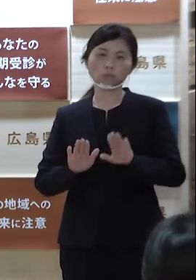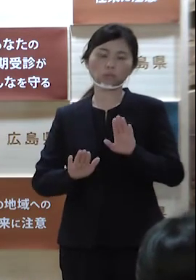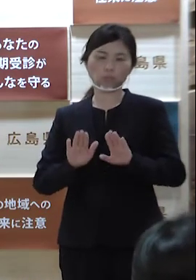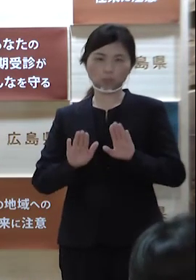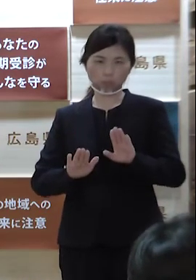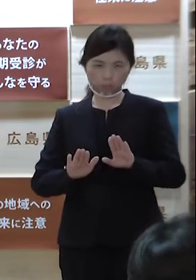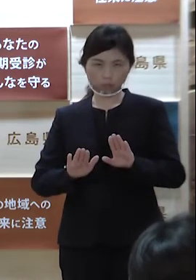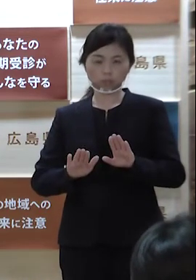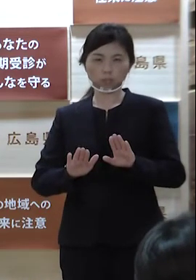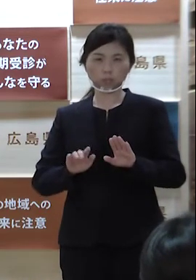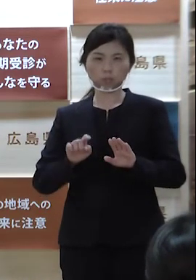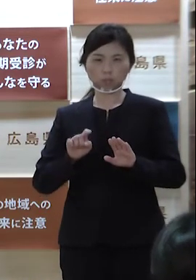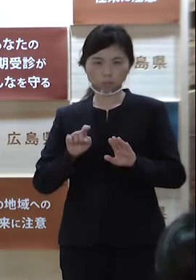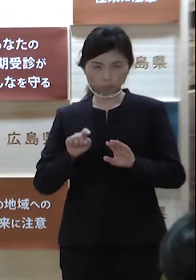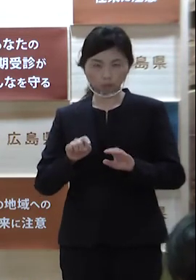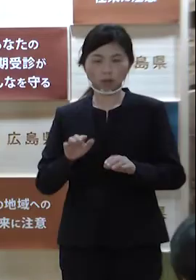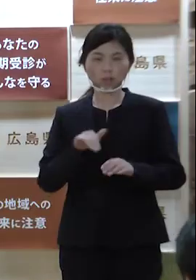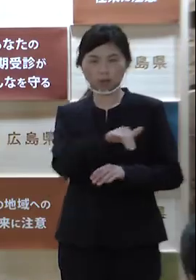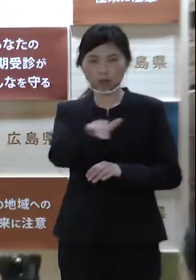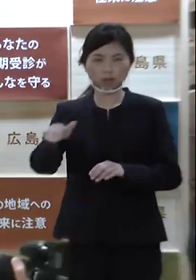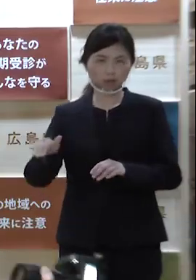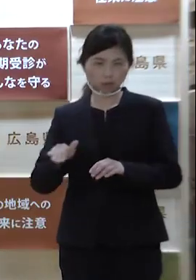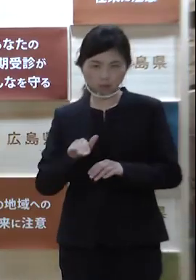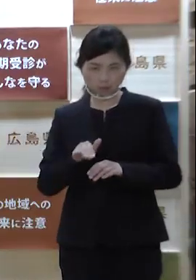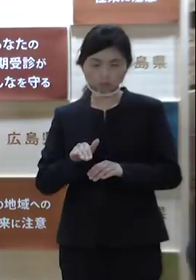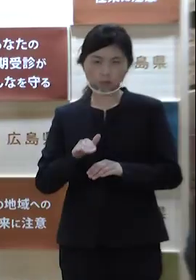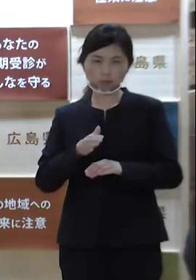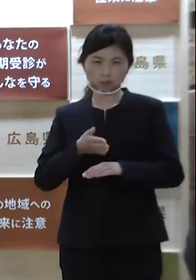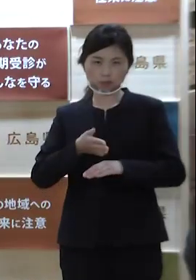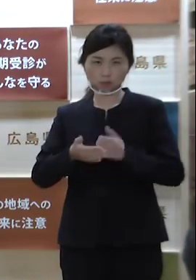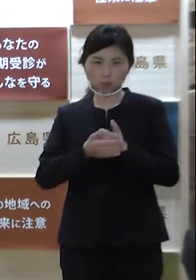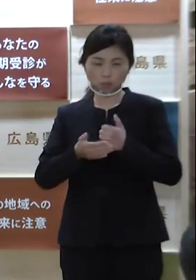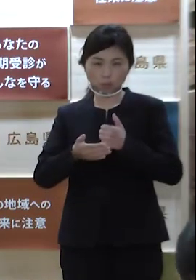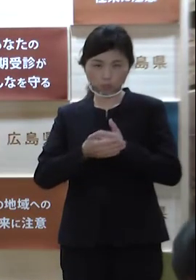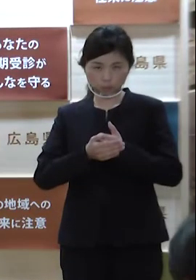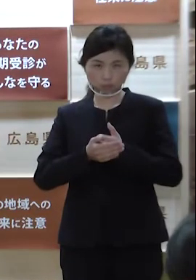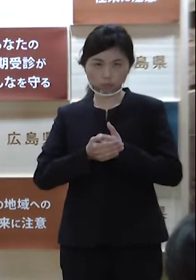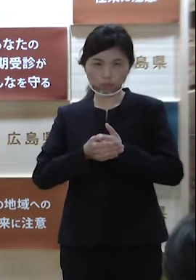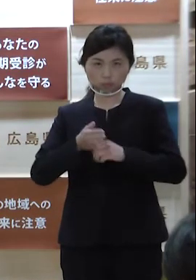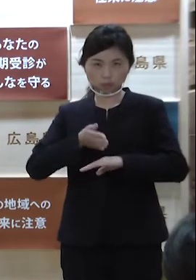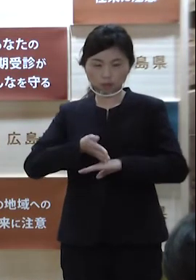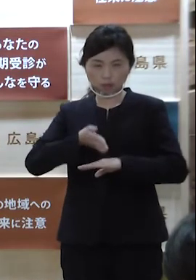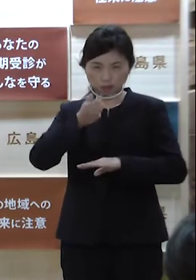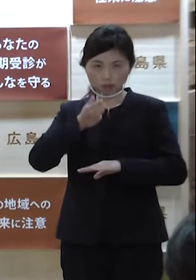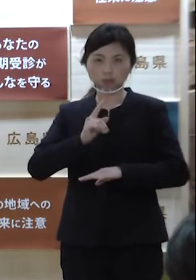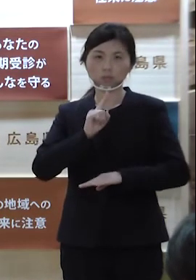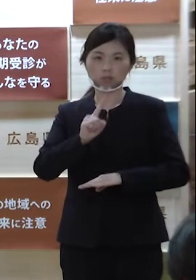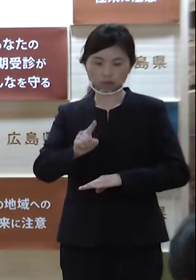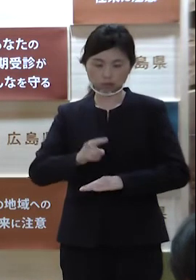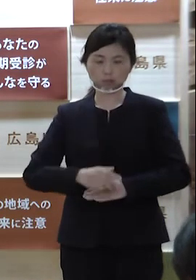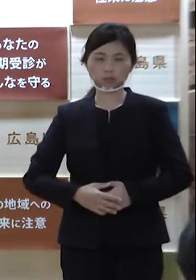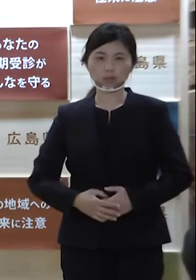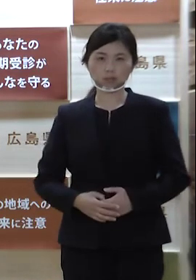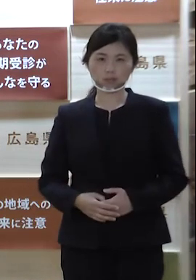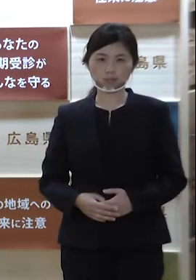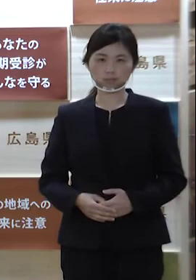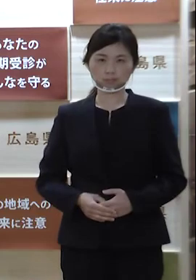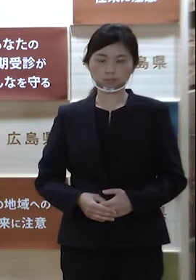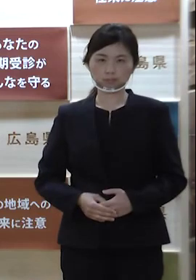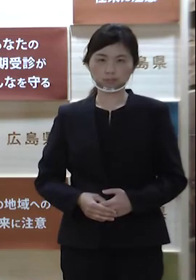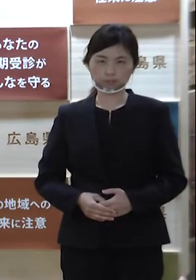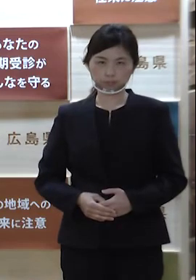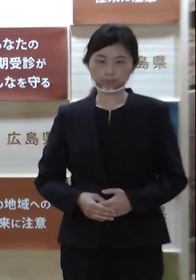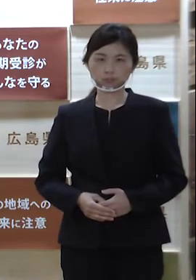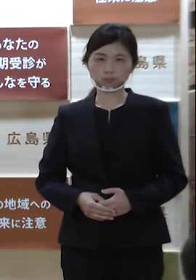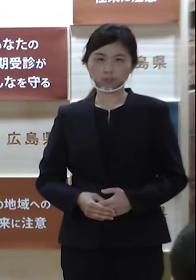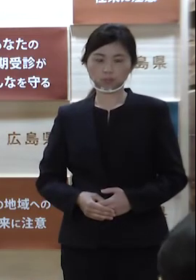まして、この場をお借りして県民の皆様のご協力に感謝を申し上げたいと思います。